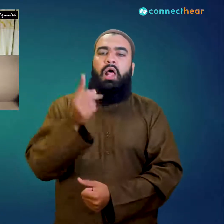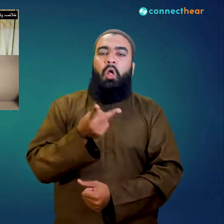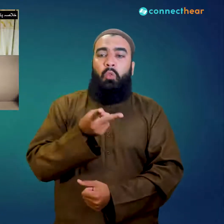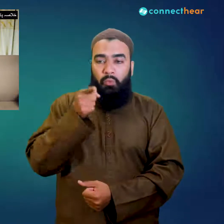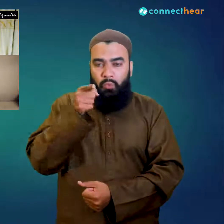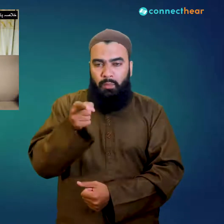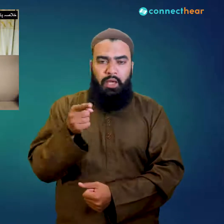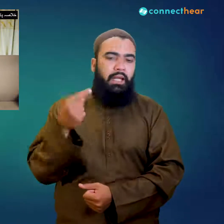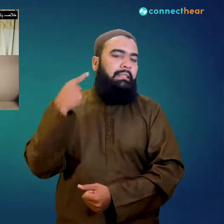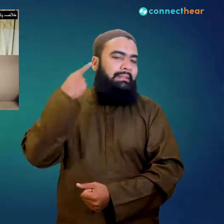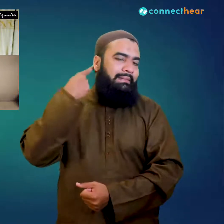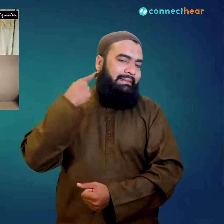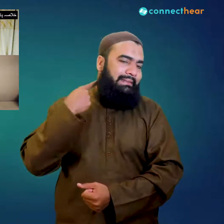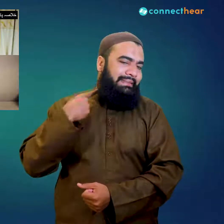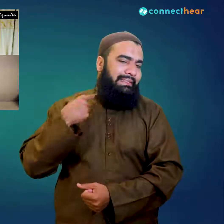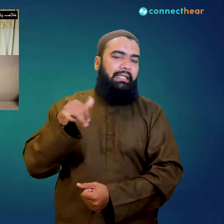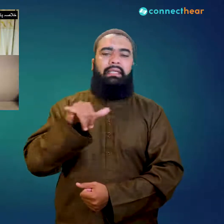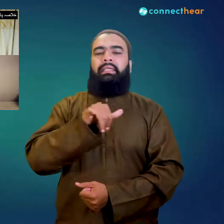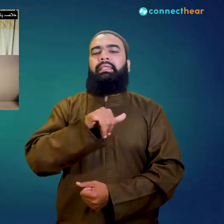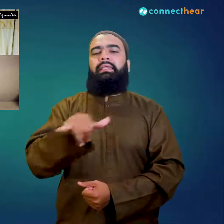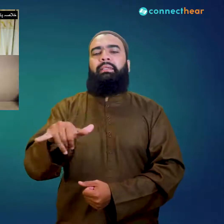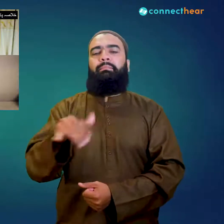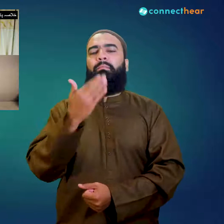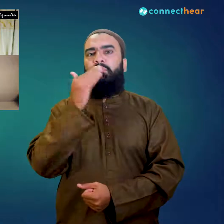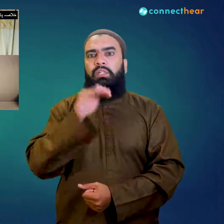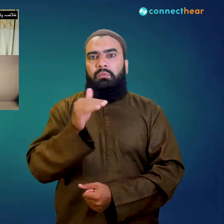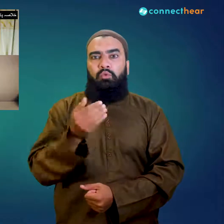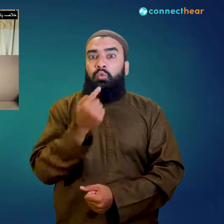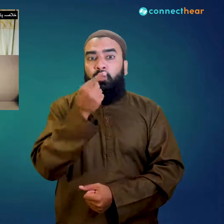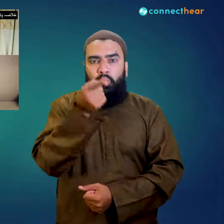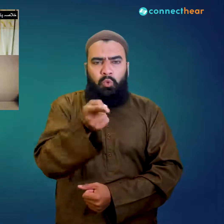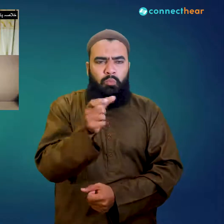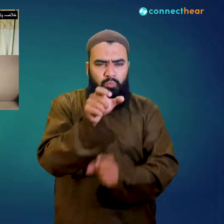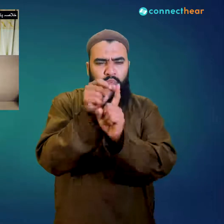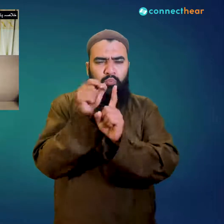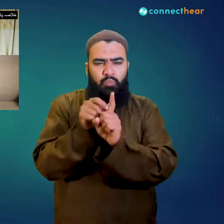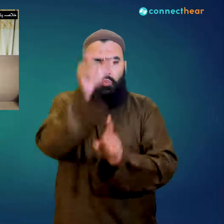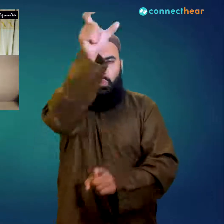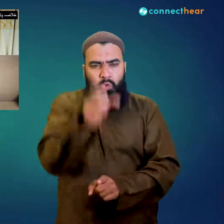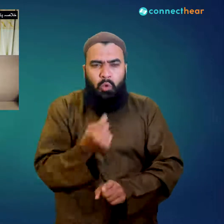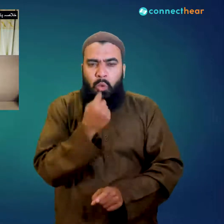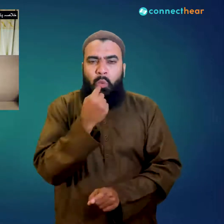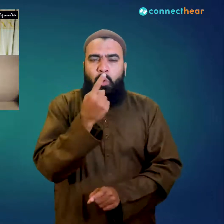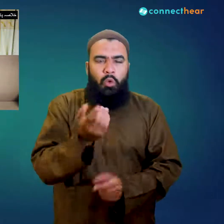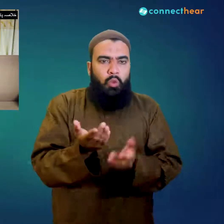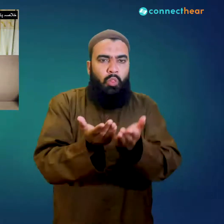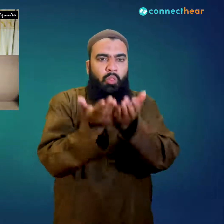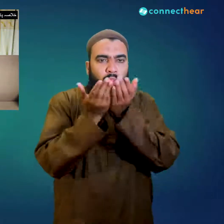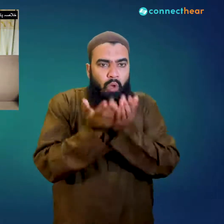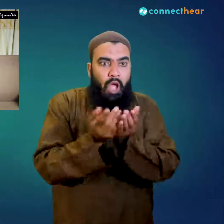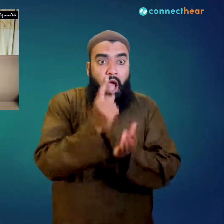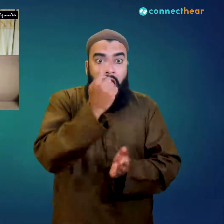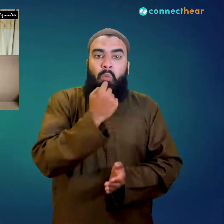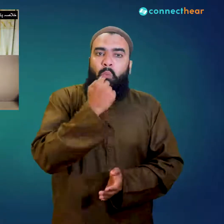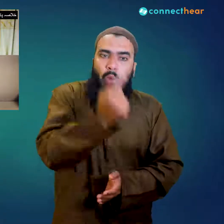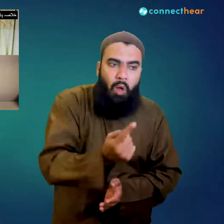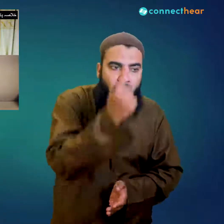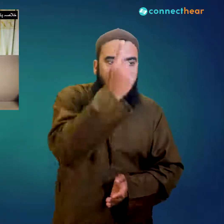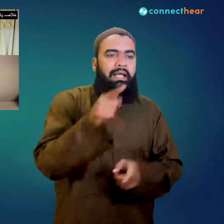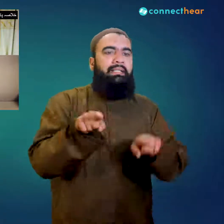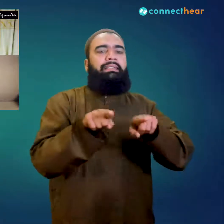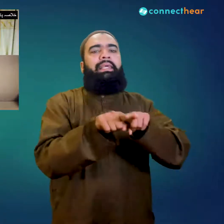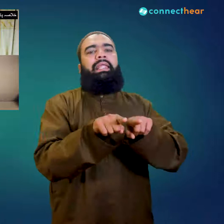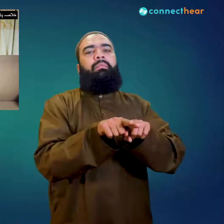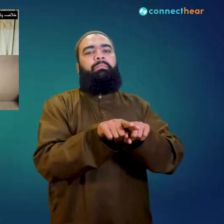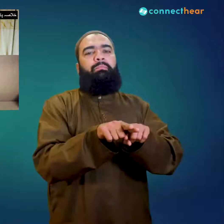بِي لَعَلَّهُمْ يَرْشُدُونَ۔ تو میری بات کو سنو اور میری بات کو قبول کرو، مجھ پر ایمان لاؤ تاکہ تم ہدایت پا جاؤ۔